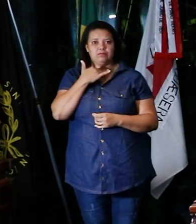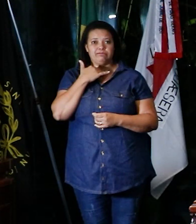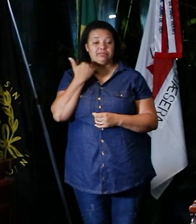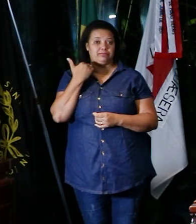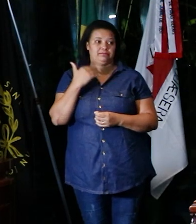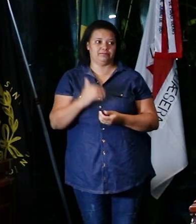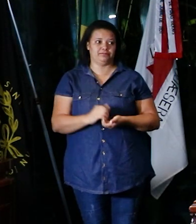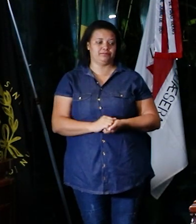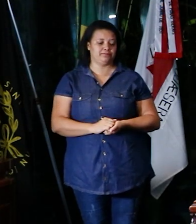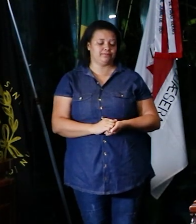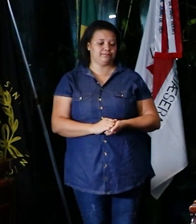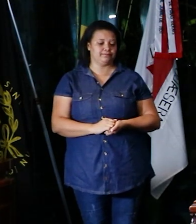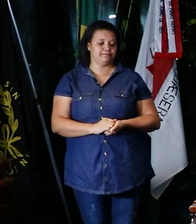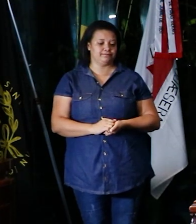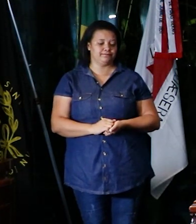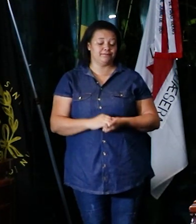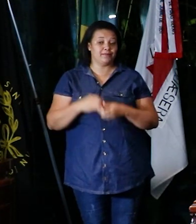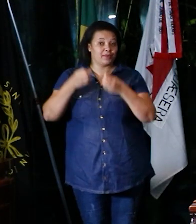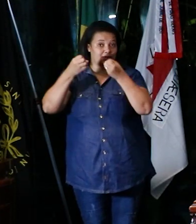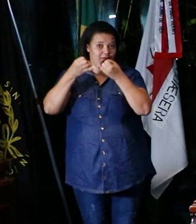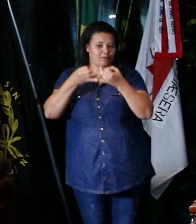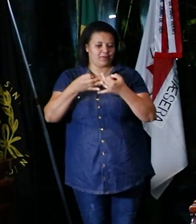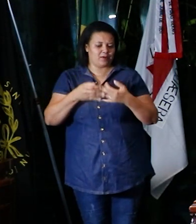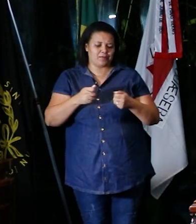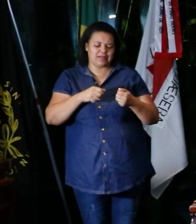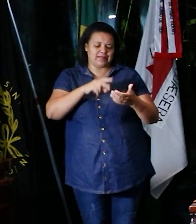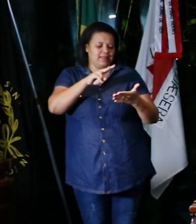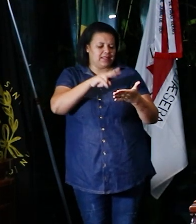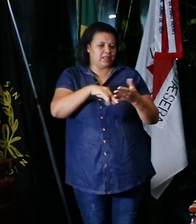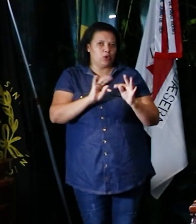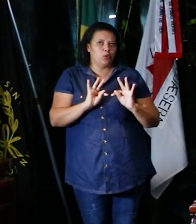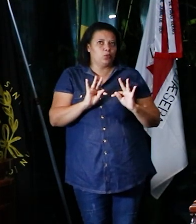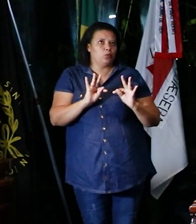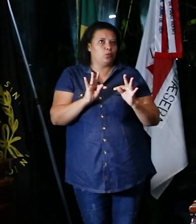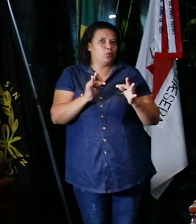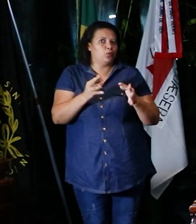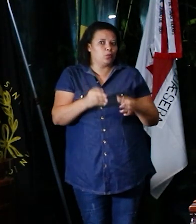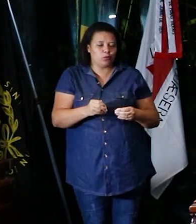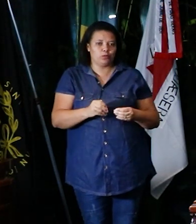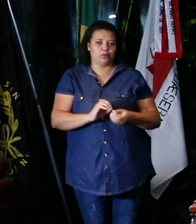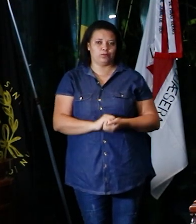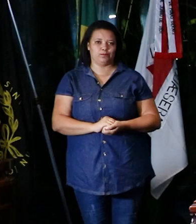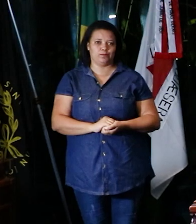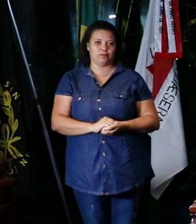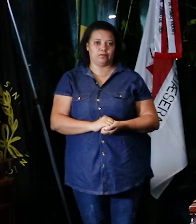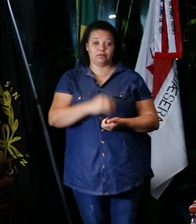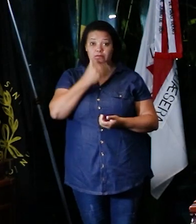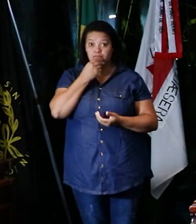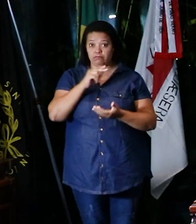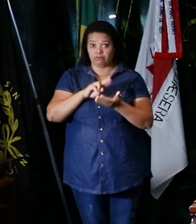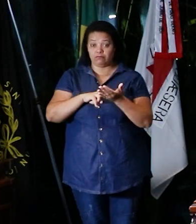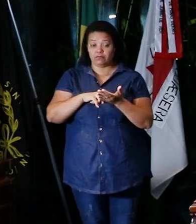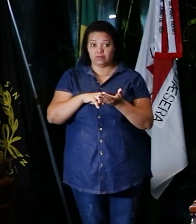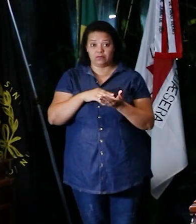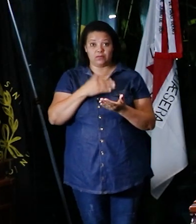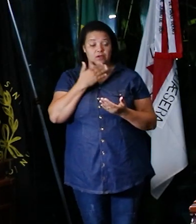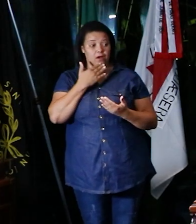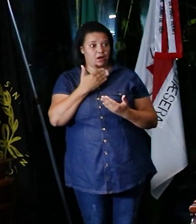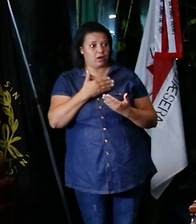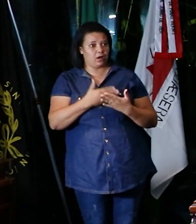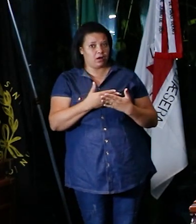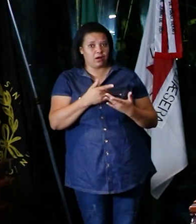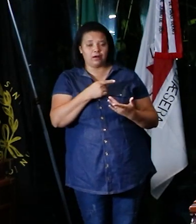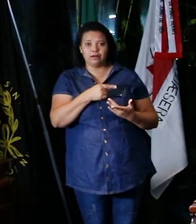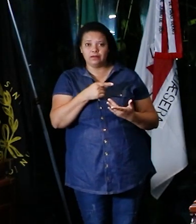Explico-lhe que não é preciso ler tudo isso. E ele muito se espanta. Então, o